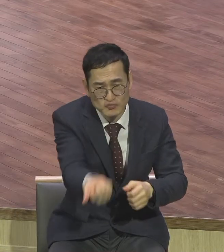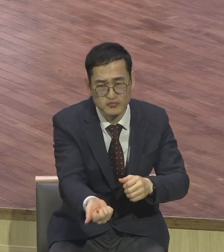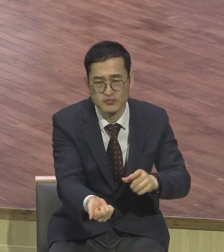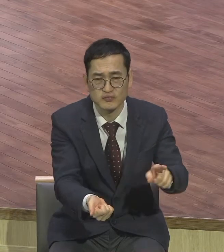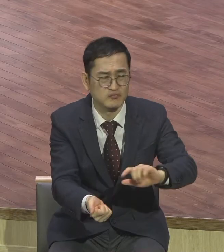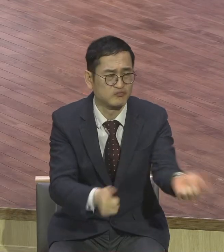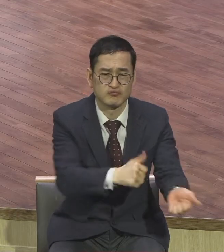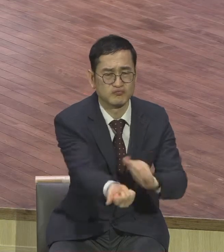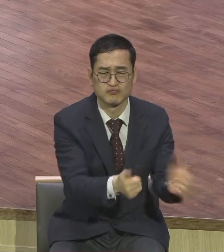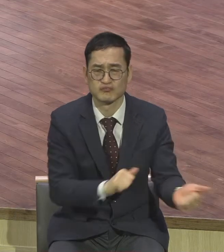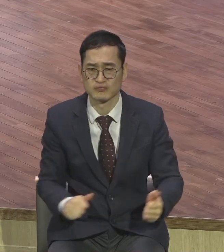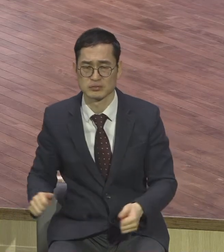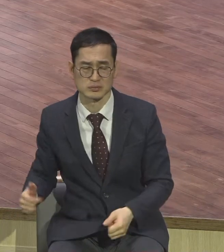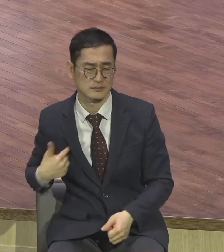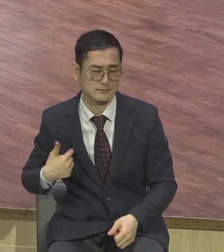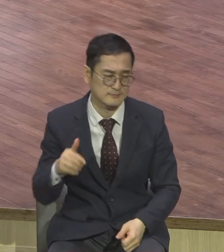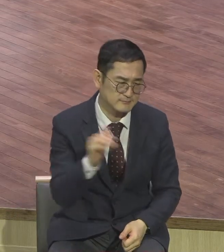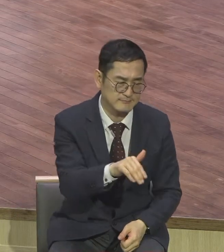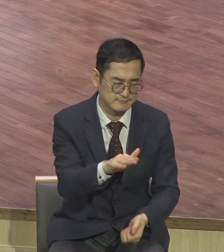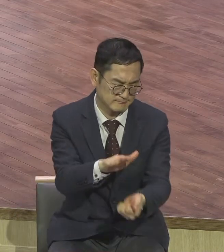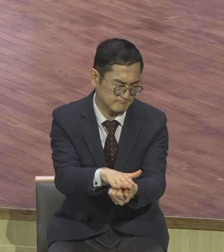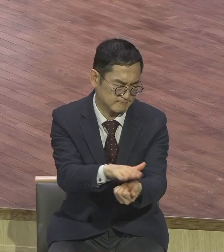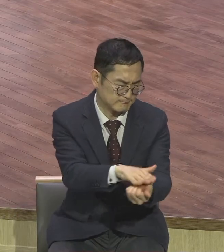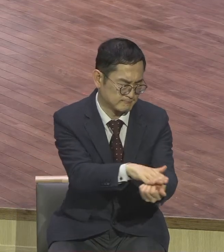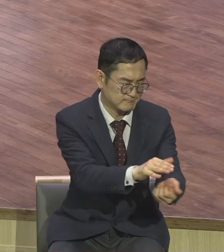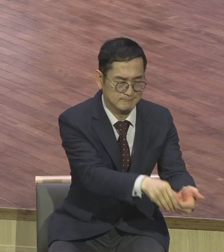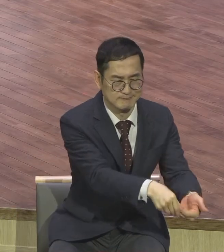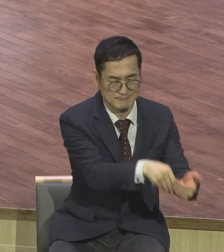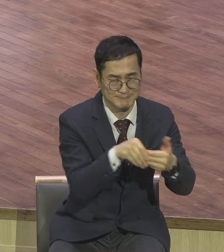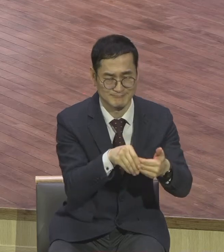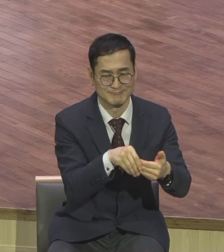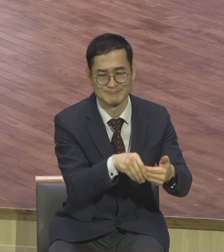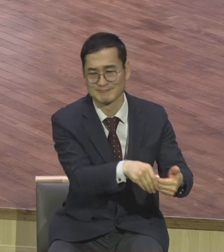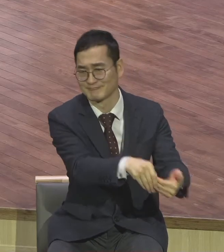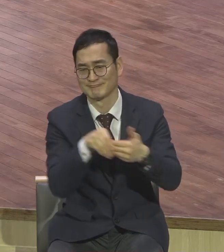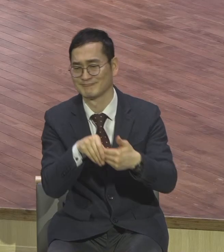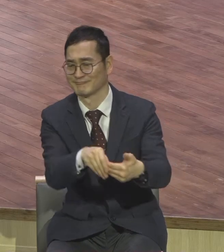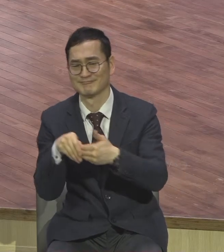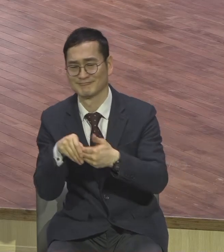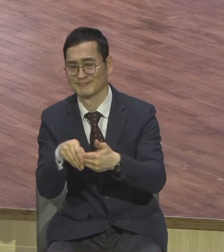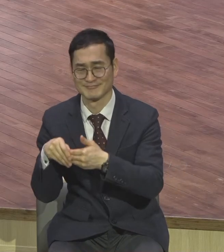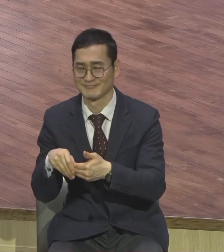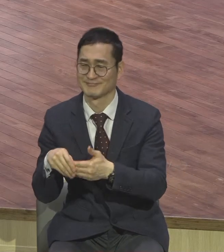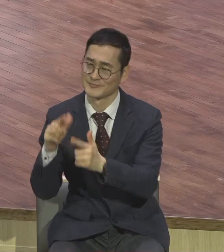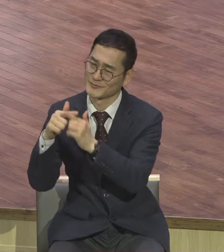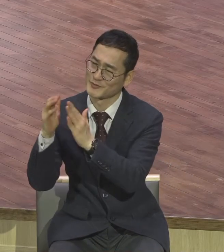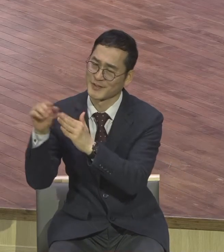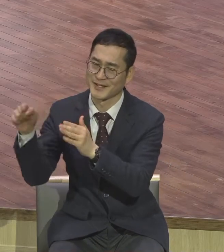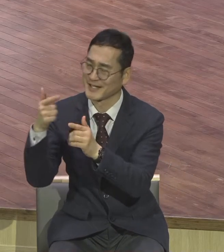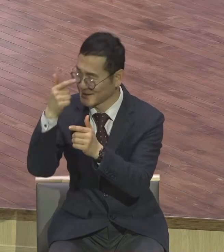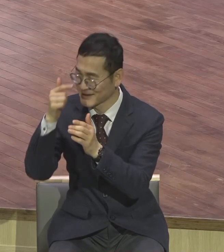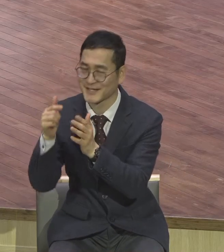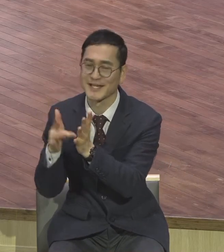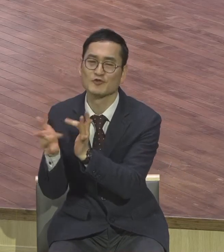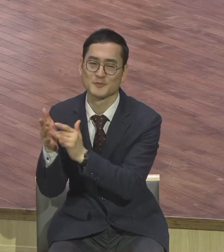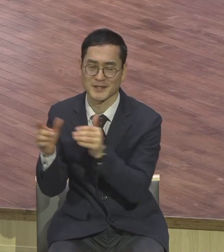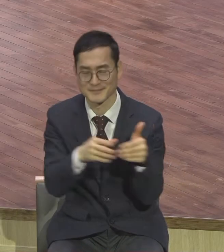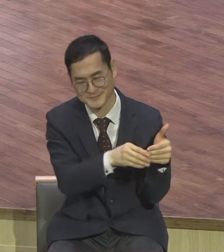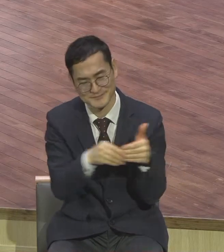신분을 회복시켜주는 이런 사명을 감당하게 된다. 그렇게 영적으로